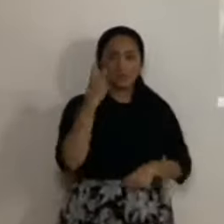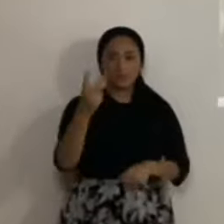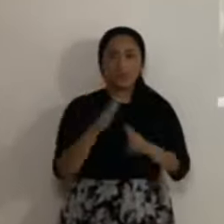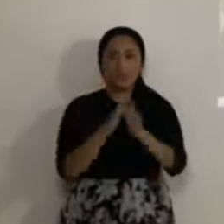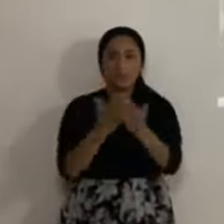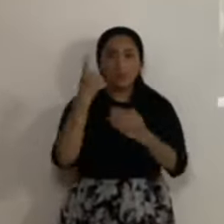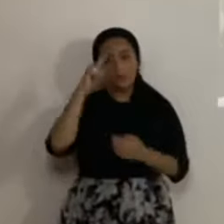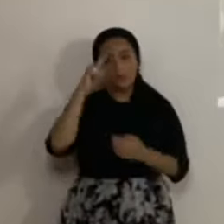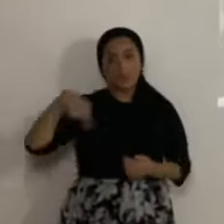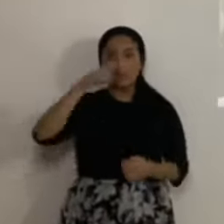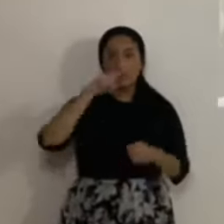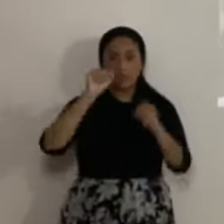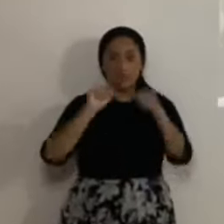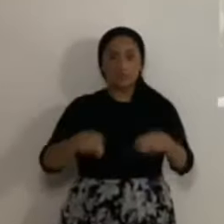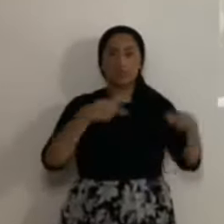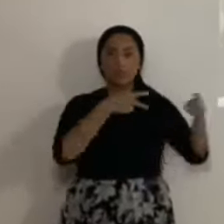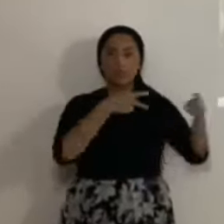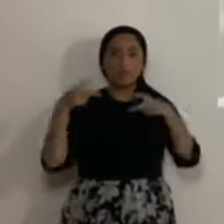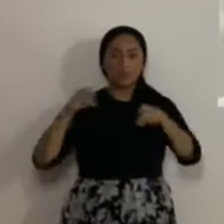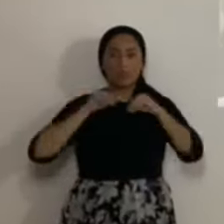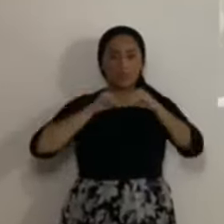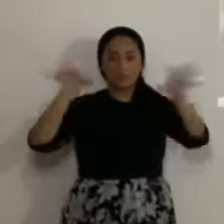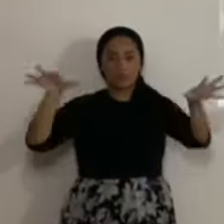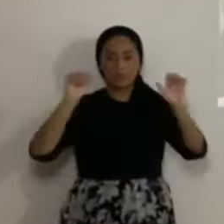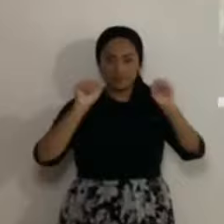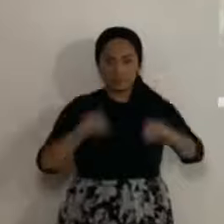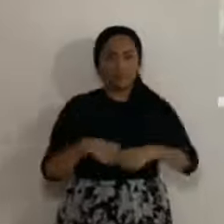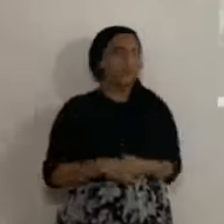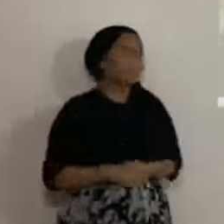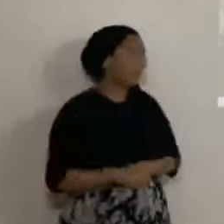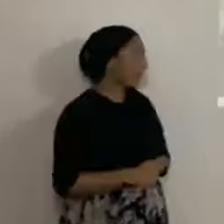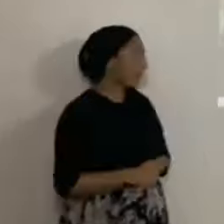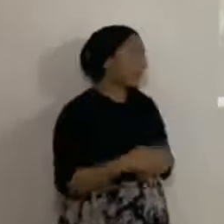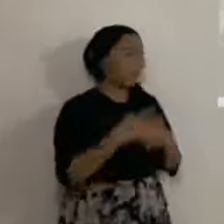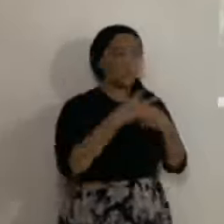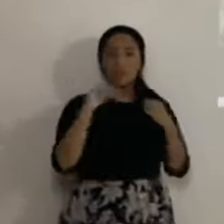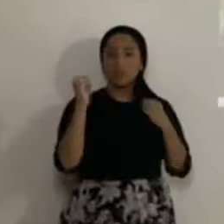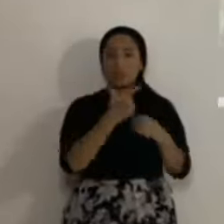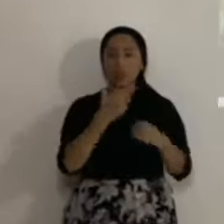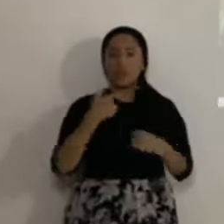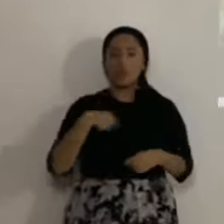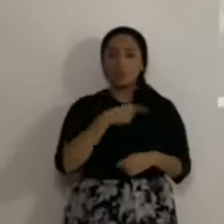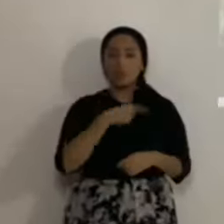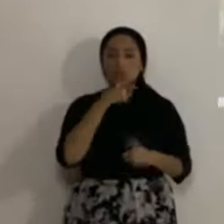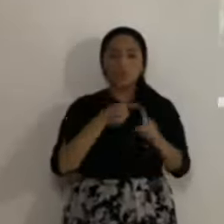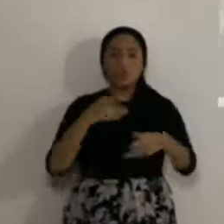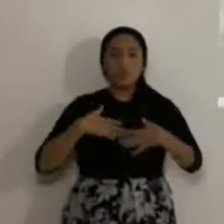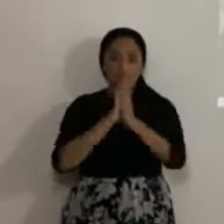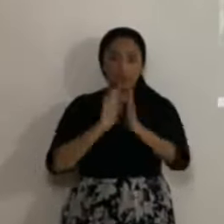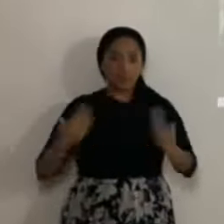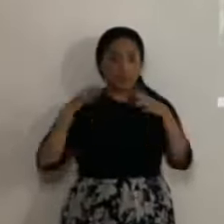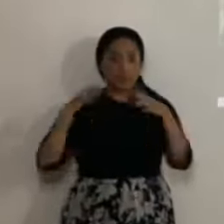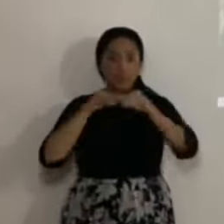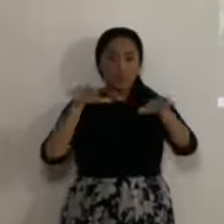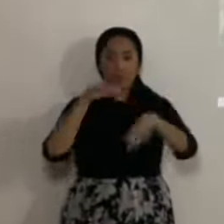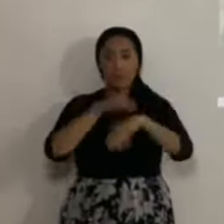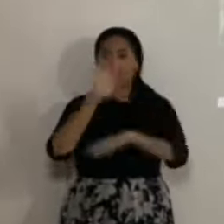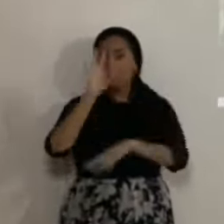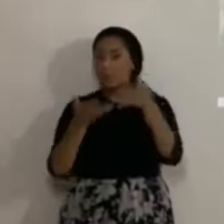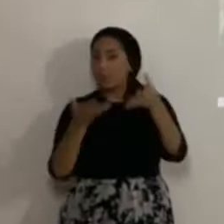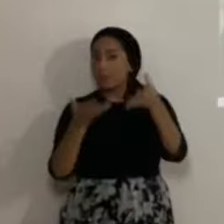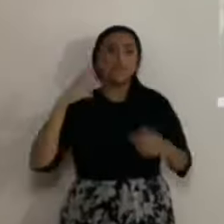para que ustedes puedan bajarlos, copiarlos y regalarlos. Y bueno, todos los que somos miembros de Gozo y Paz, ya estamos compartiendo por Facebook,